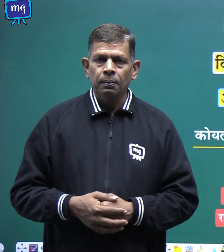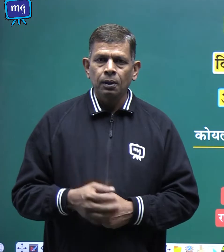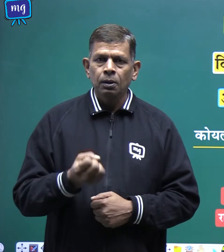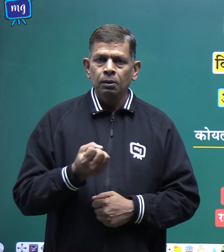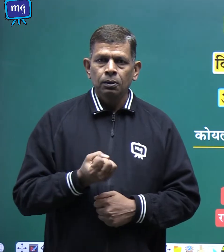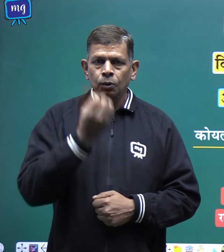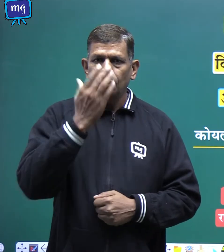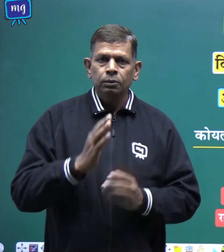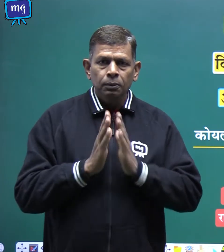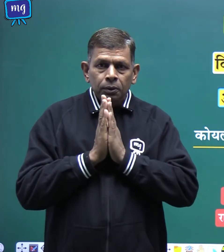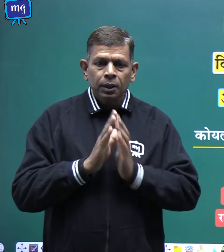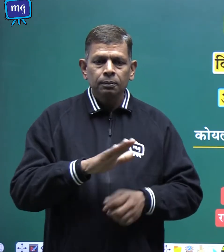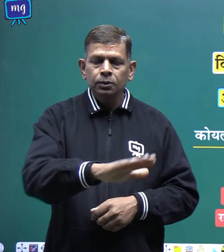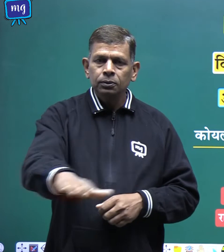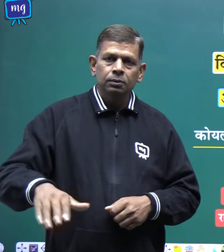गुड मॉर्निंग बच्चों,